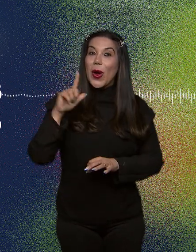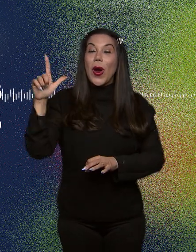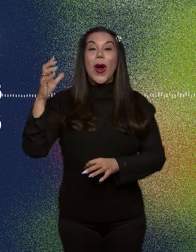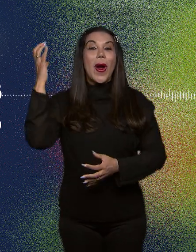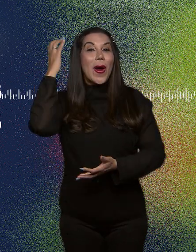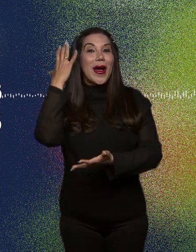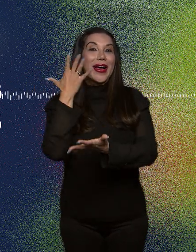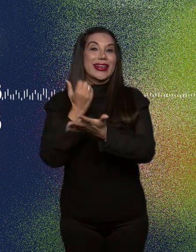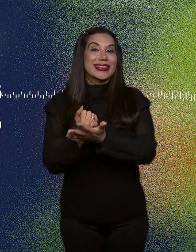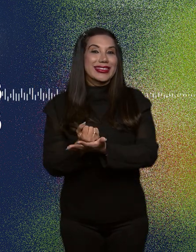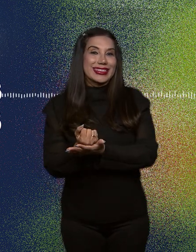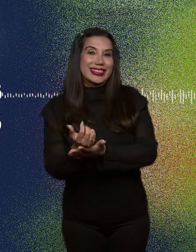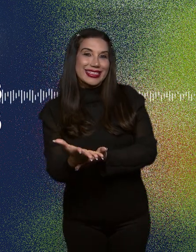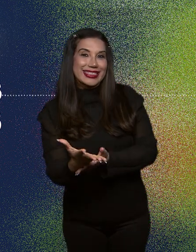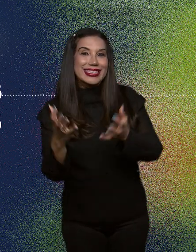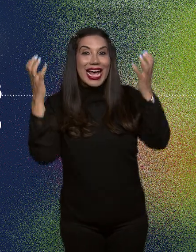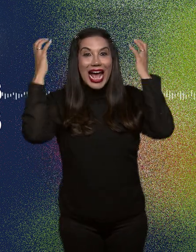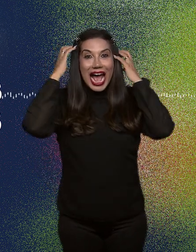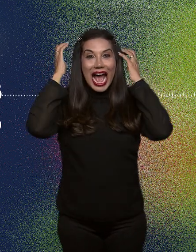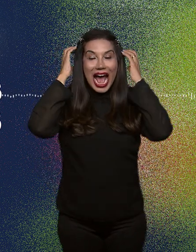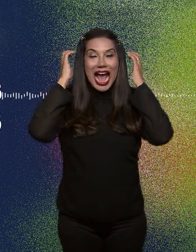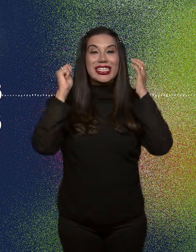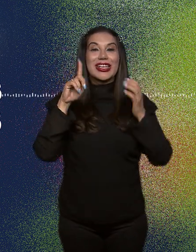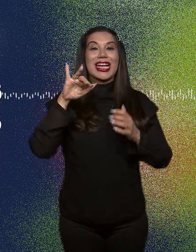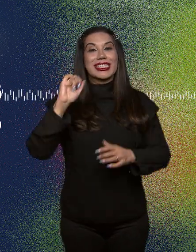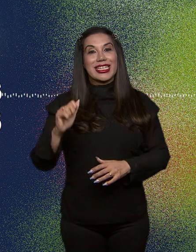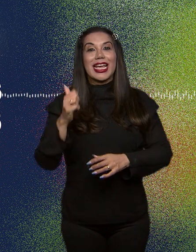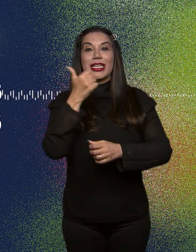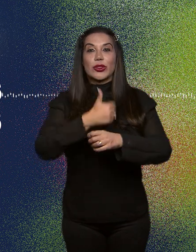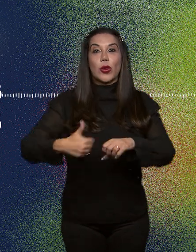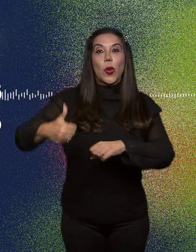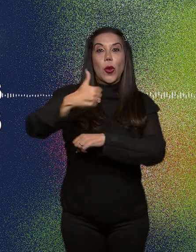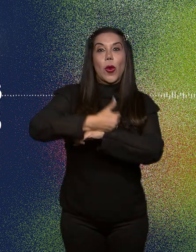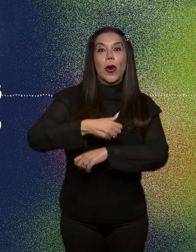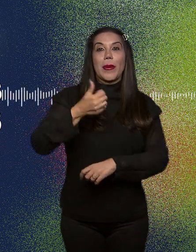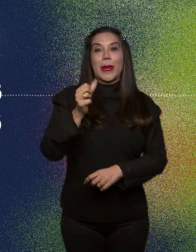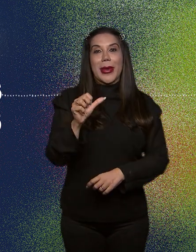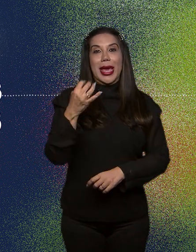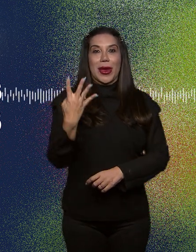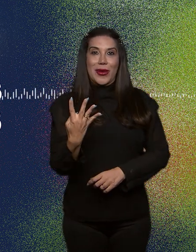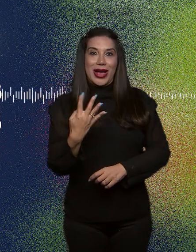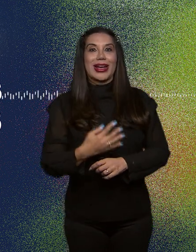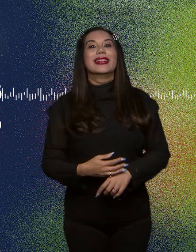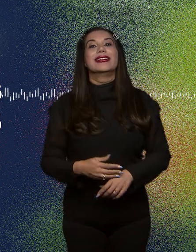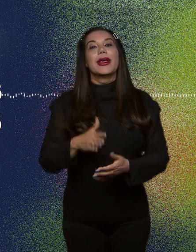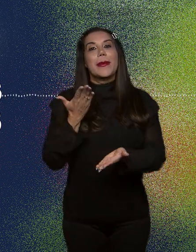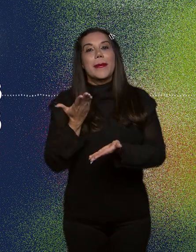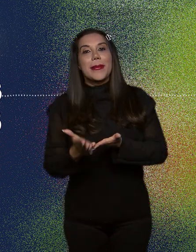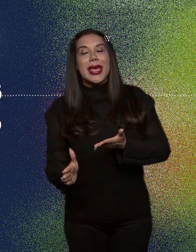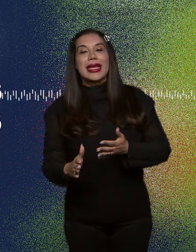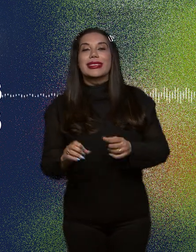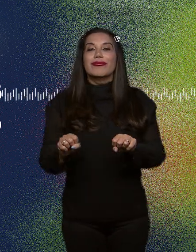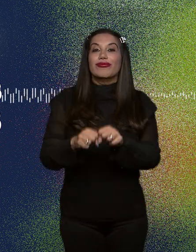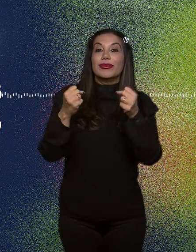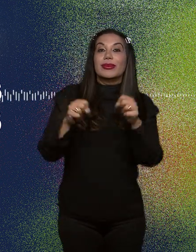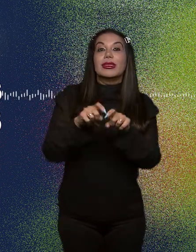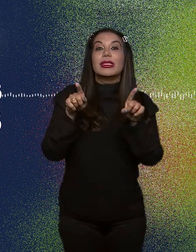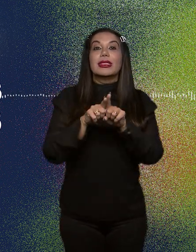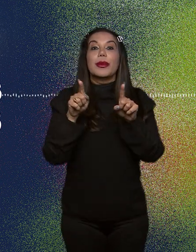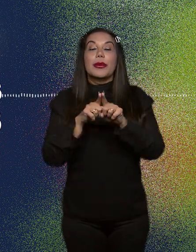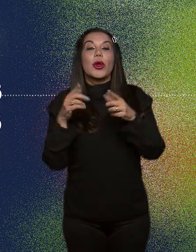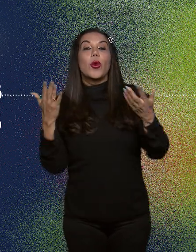outros podcasts da Rádio Agência Nacional, como o Golpe de 1964, Perdas e Danos, e o